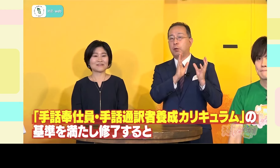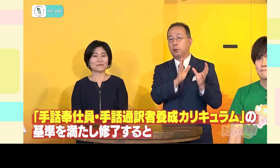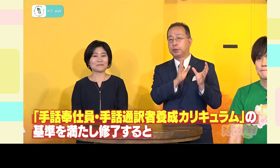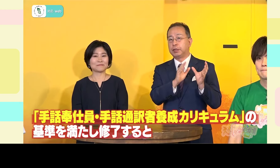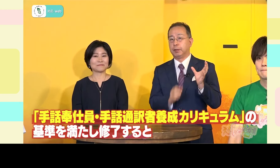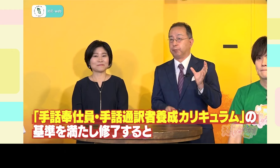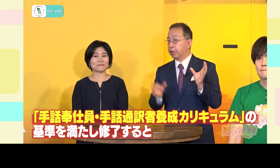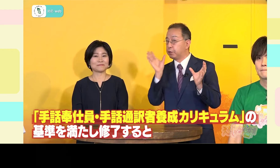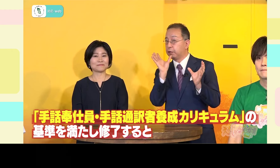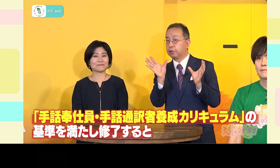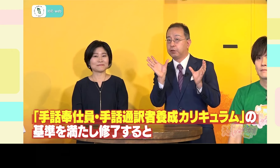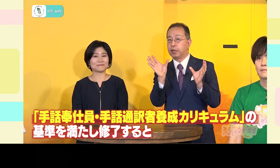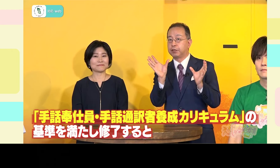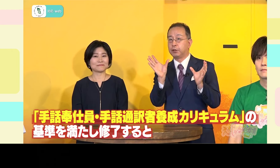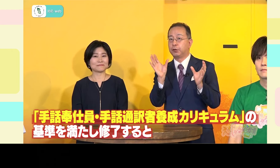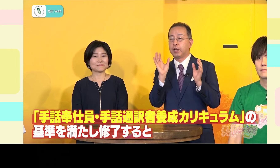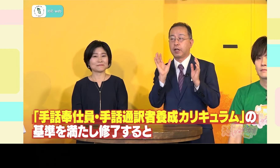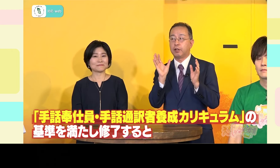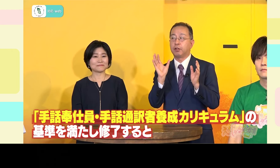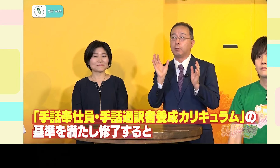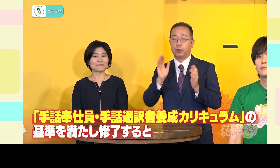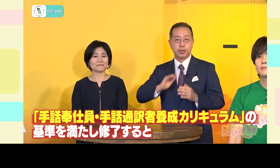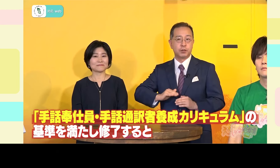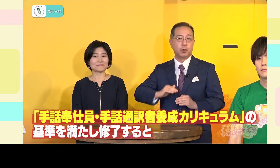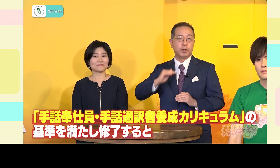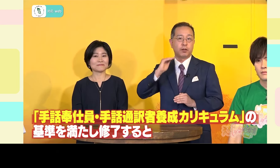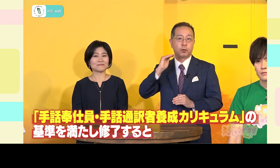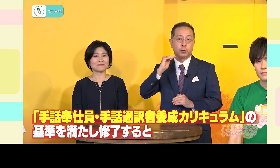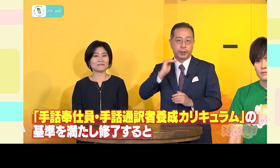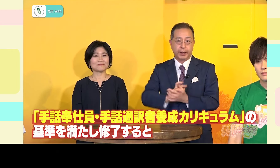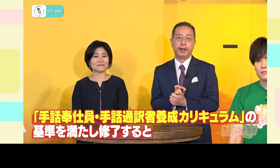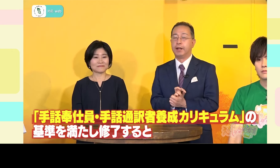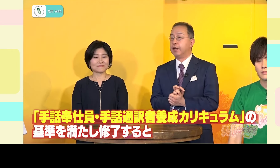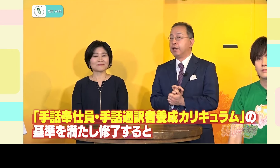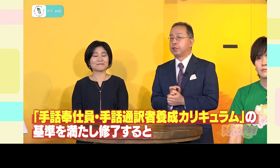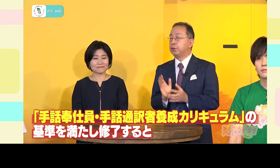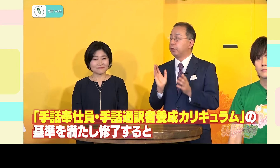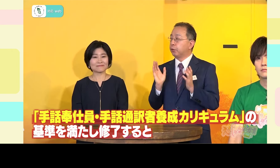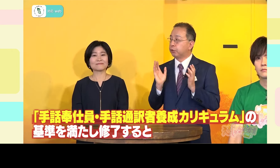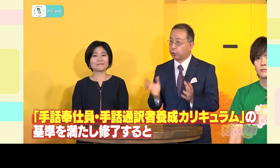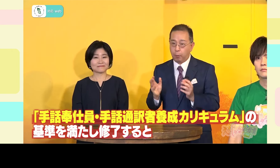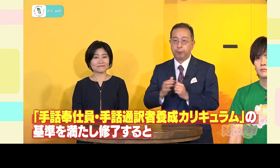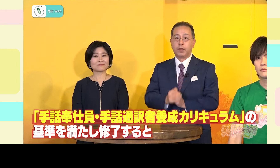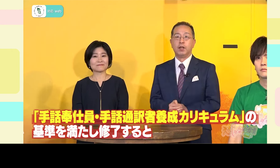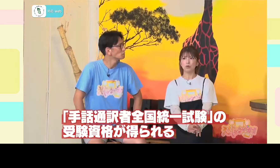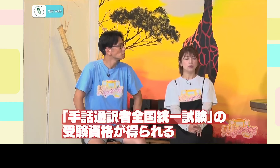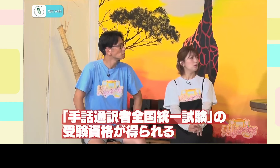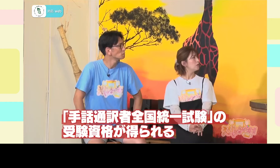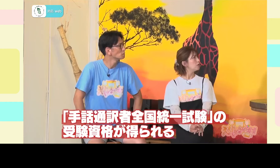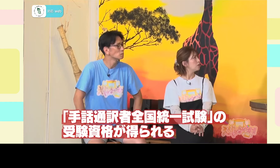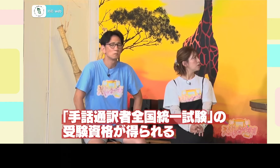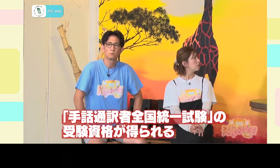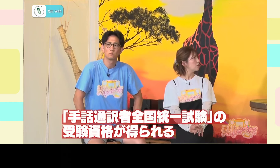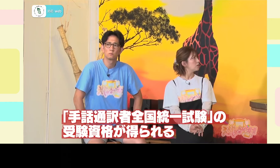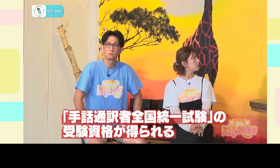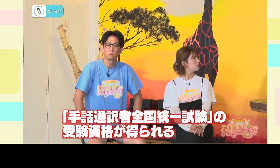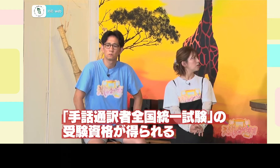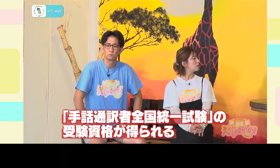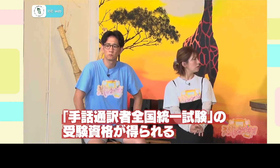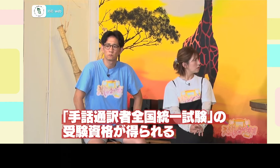方針、手話通訳者養成カリキュラムの基準を満たすことで、終了すると手話通訳者全国統一試